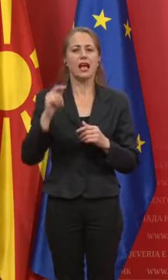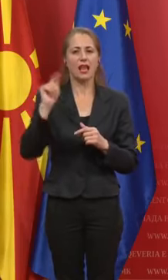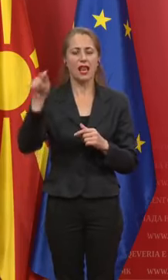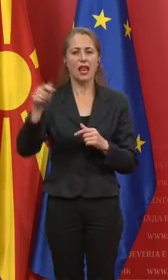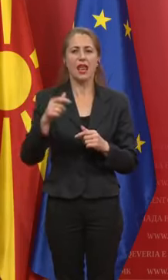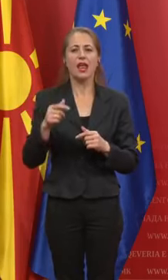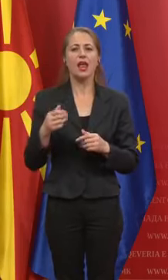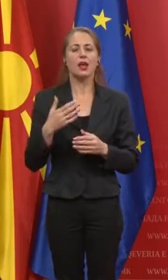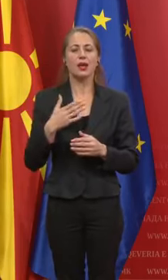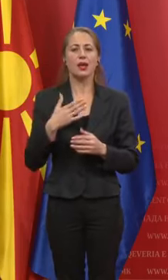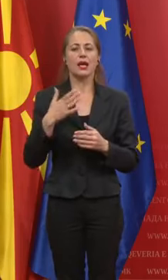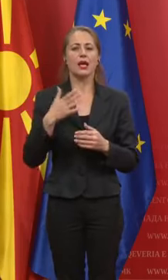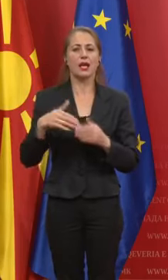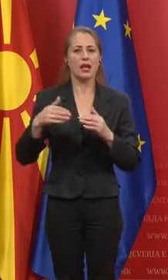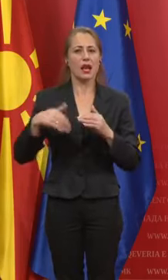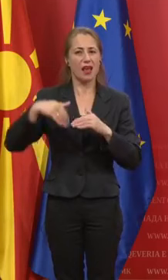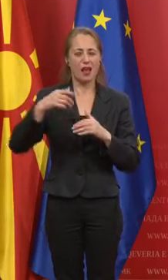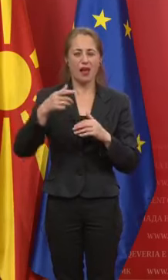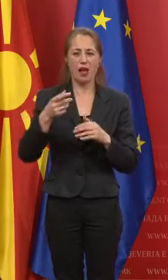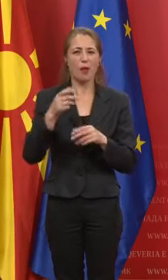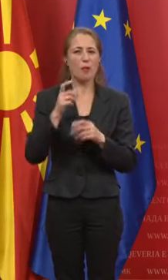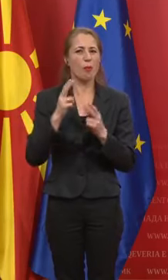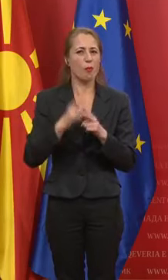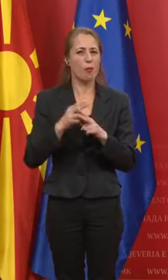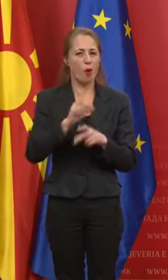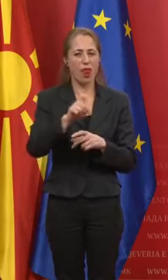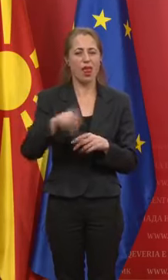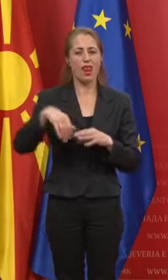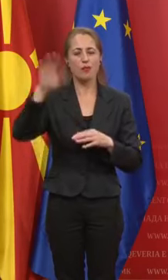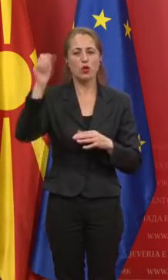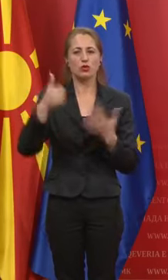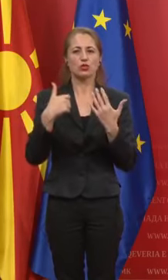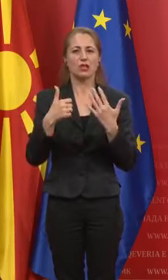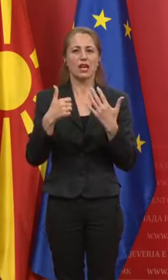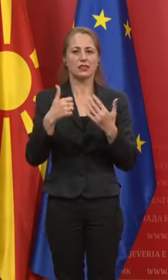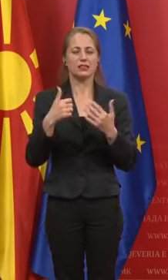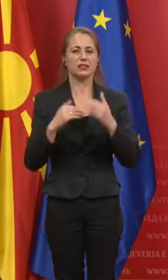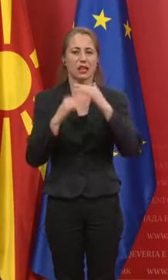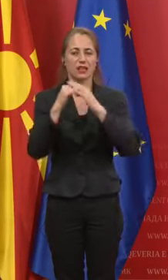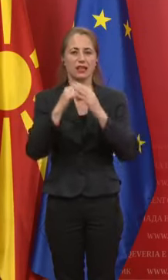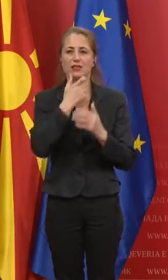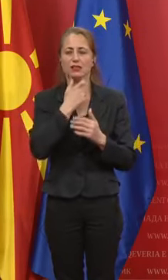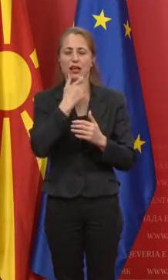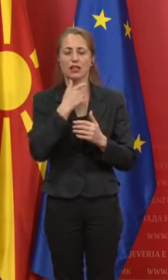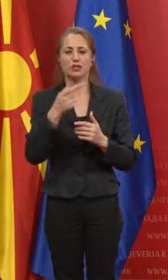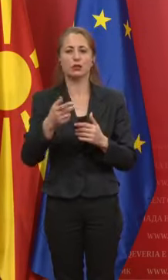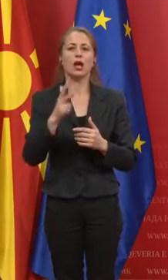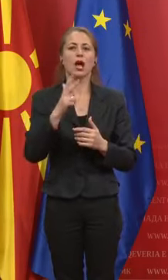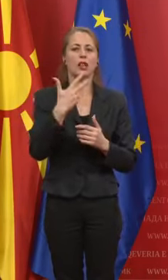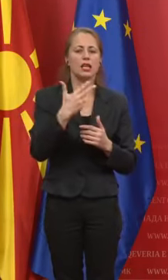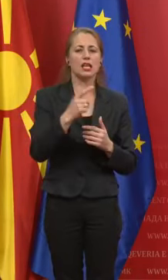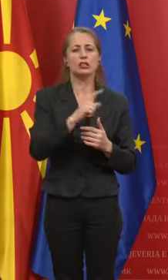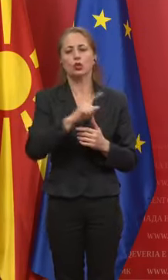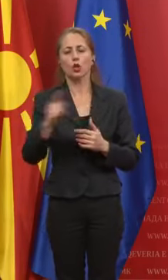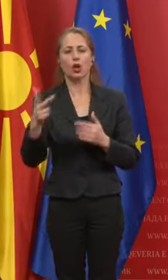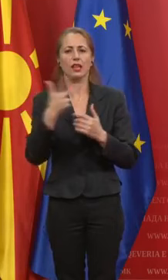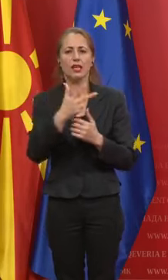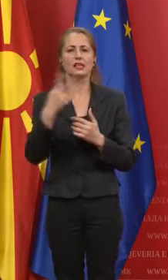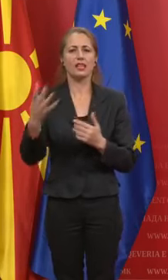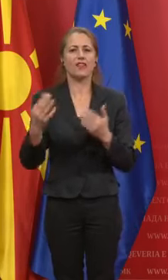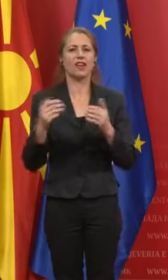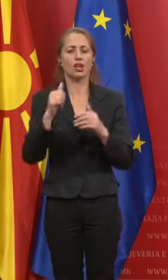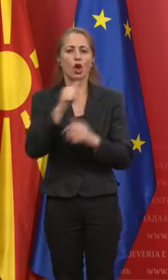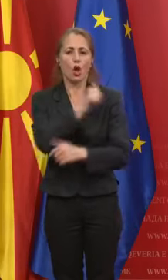најзастапена е групата над 60 години, но евидентно е исто така дека избива и групата помеѓу 30 и 39